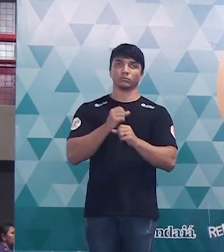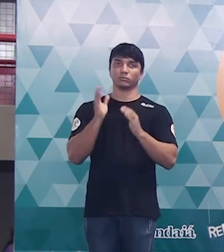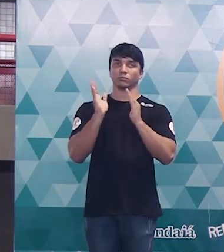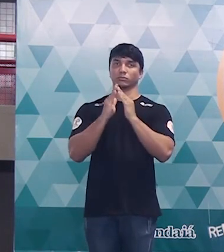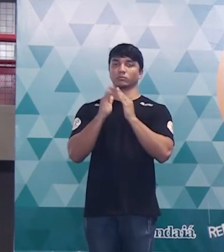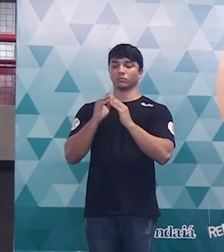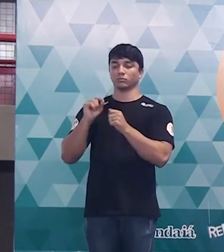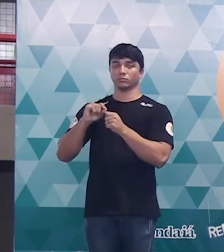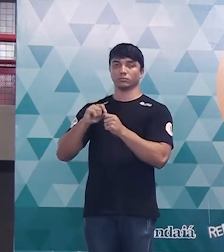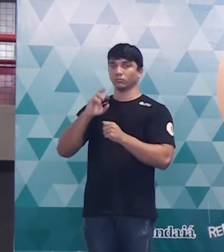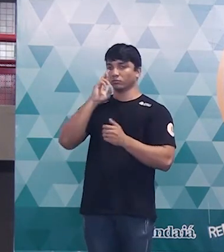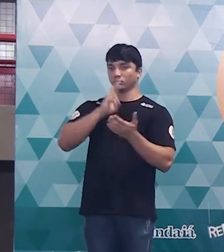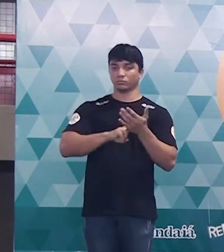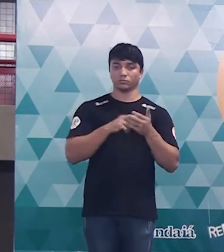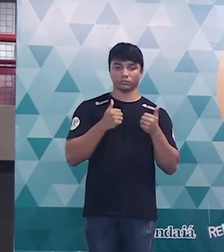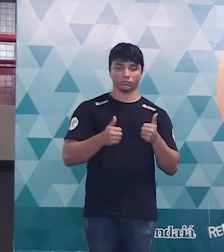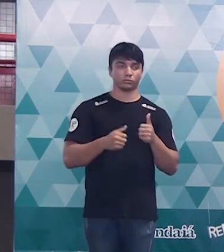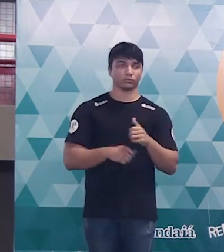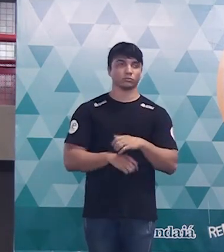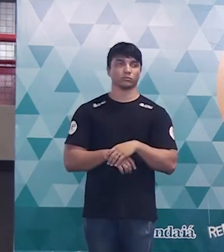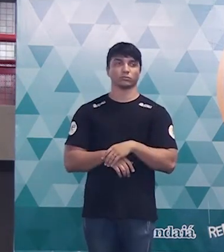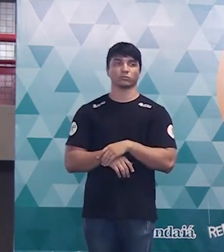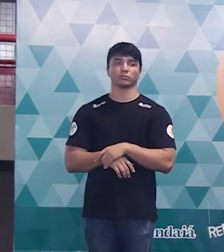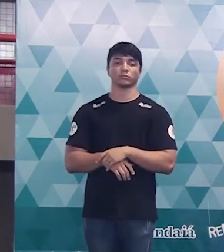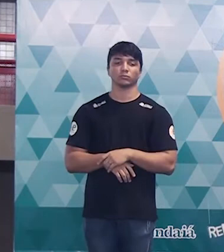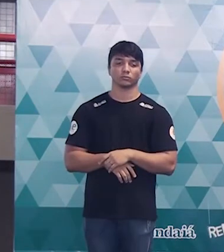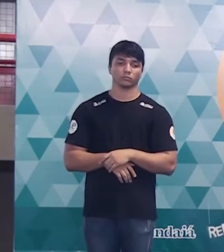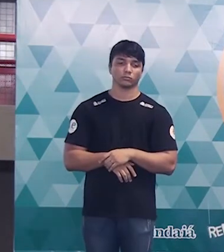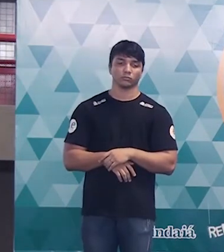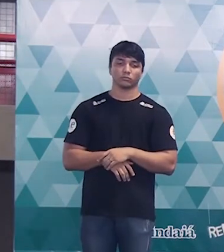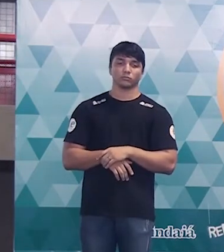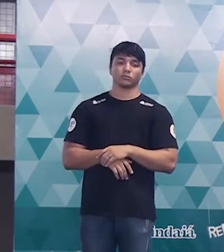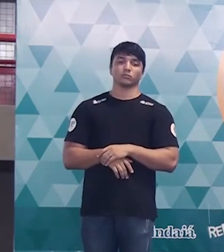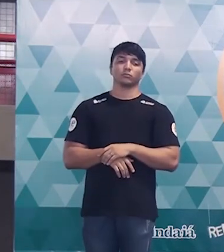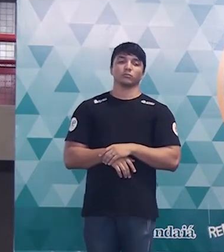em casa, mais tarde, depois da janta, se tiver. Tá bom? Vamos lá então.